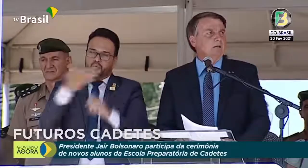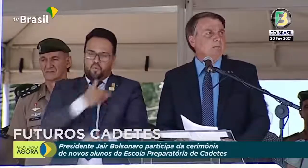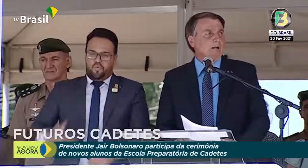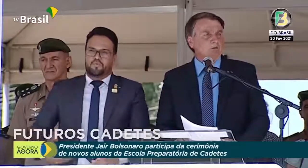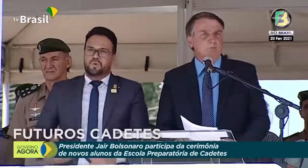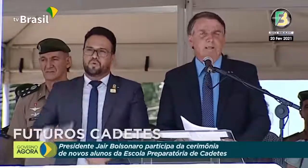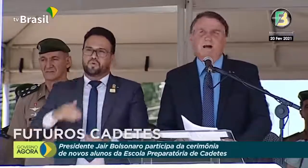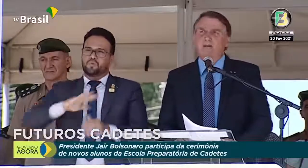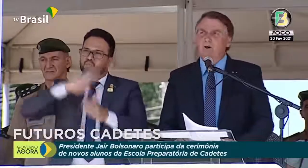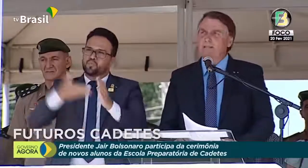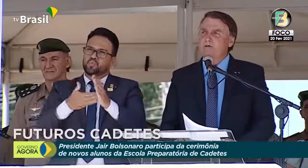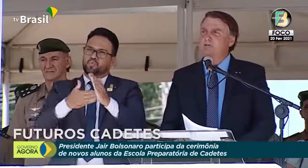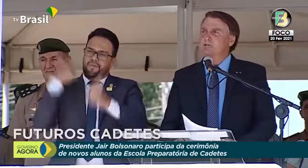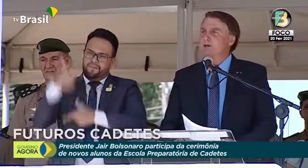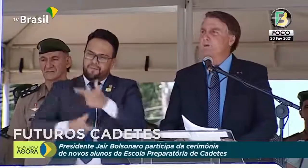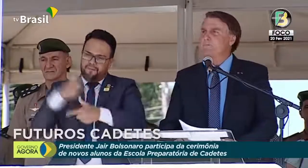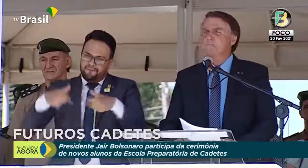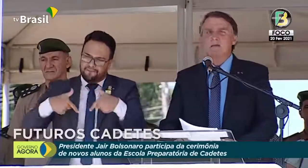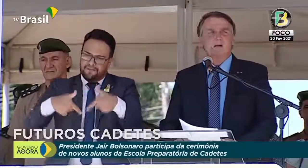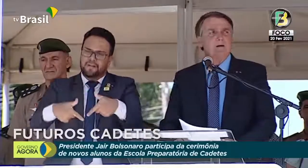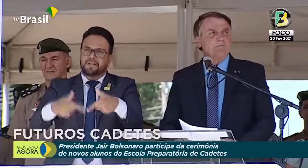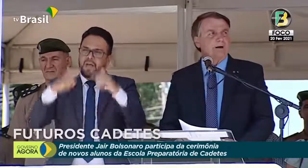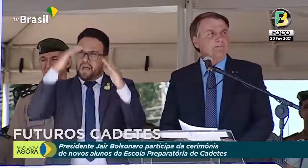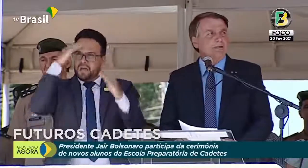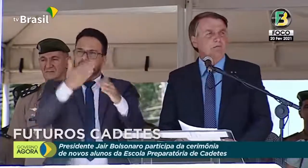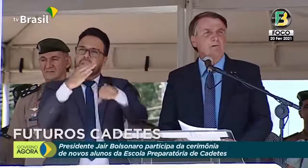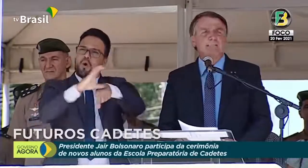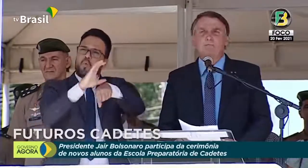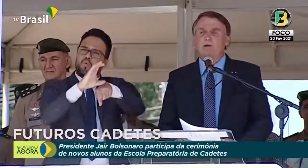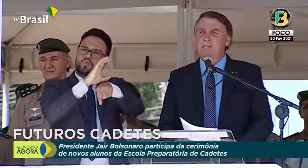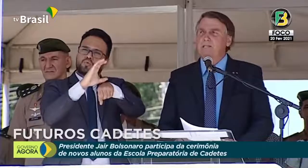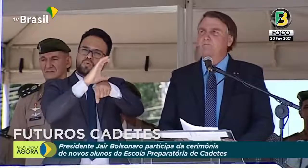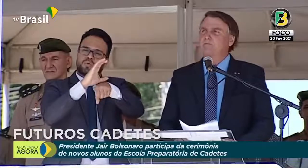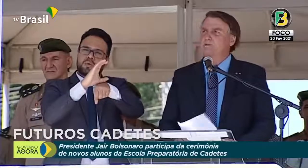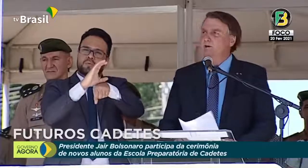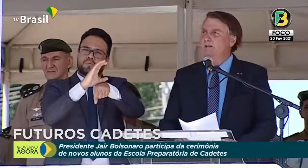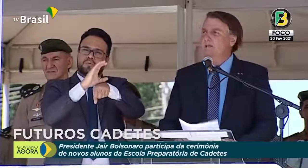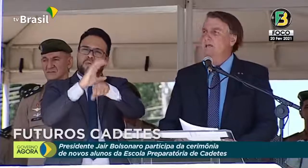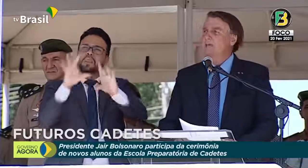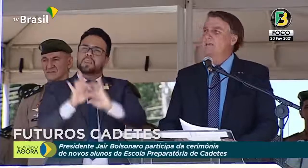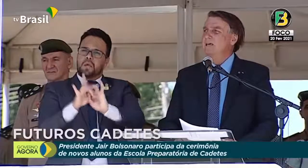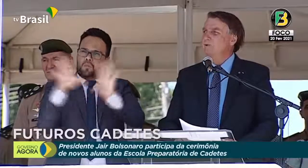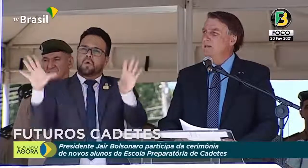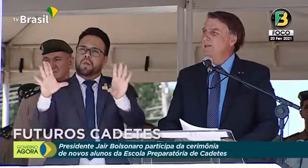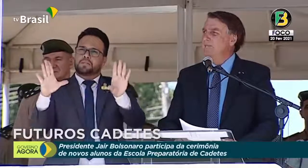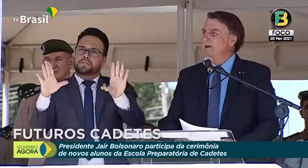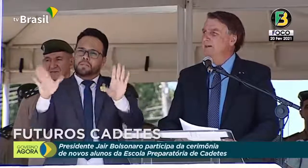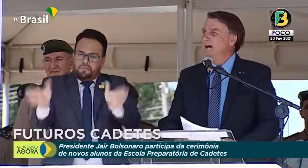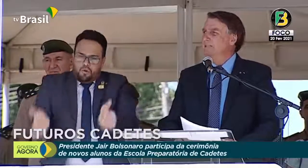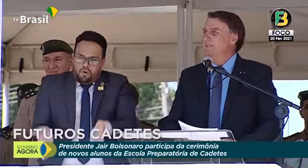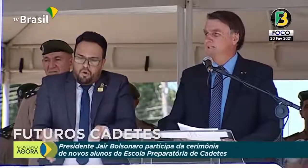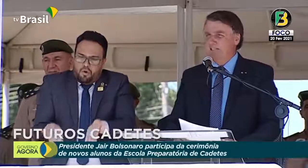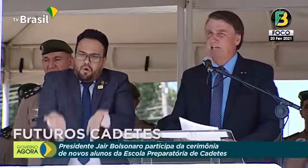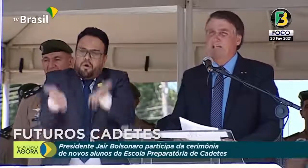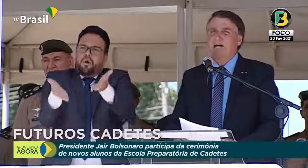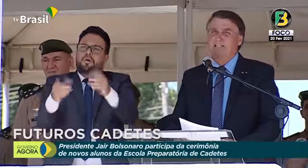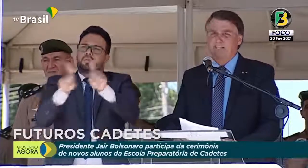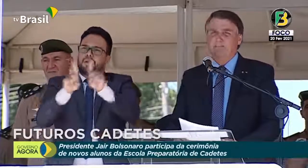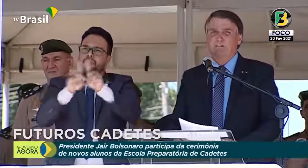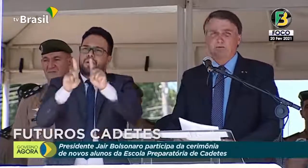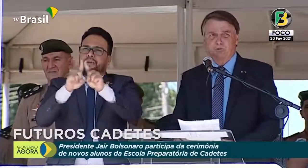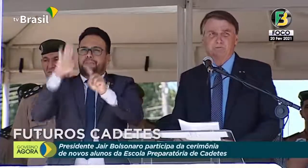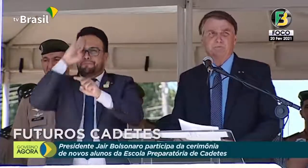faremos para cumprir a nossa Constituição, para fazer com que a democracia funcione e a nossa liberdade